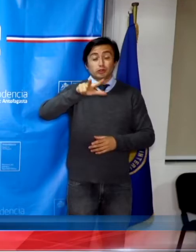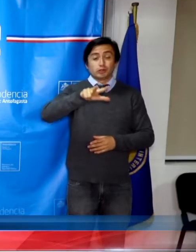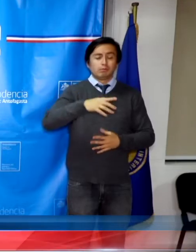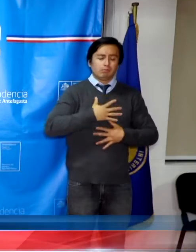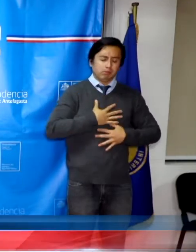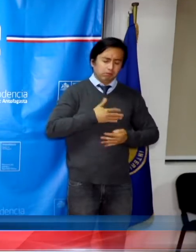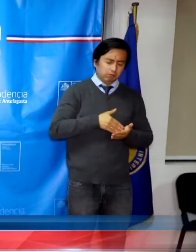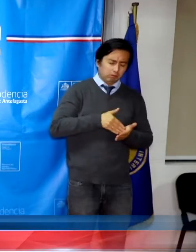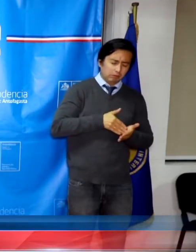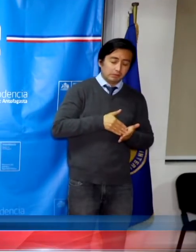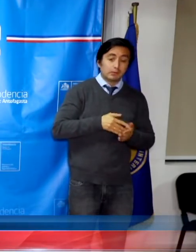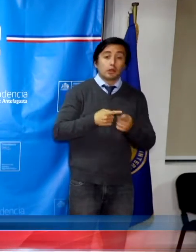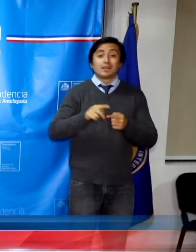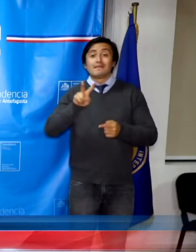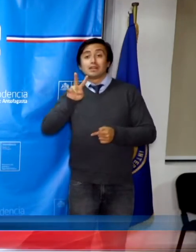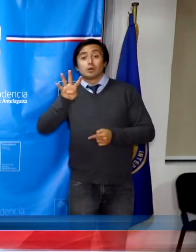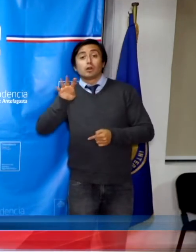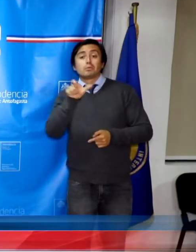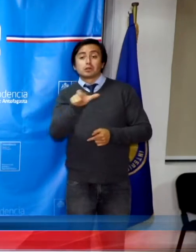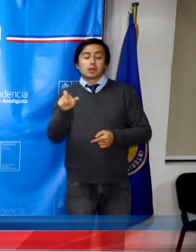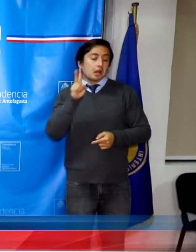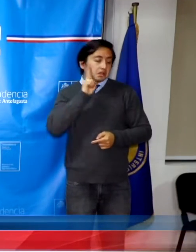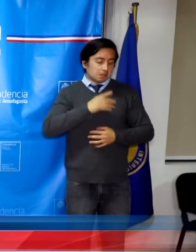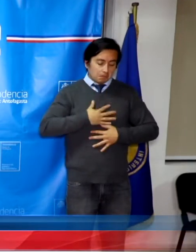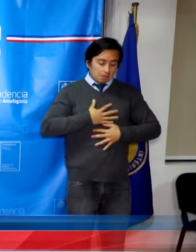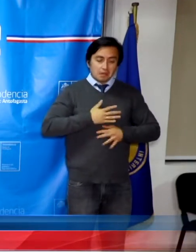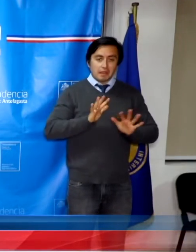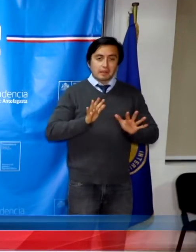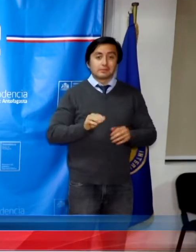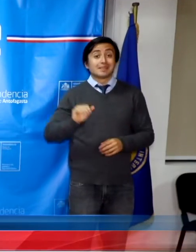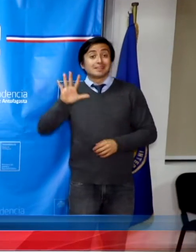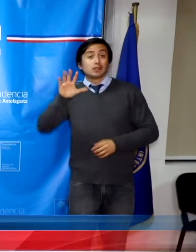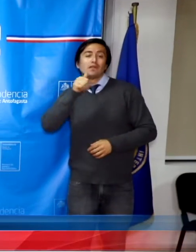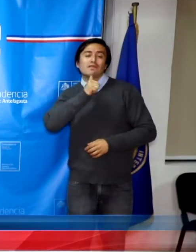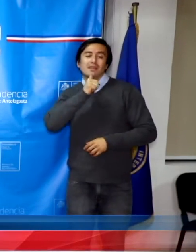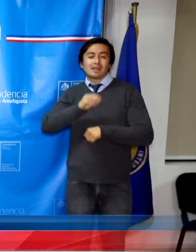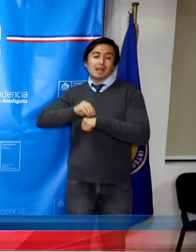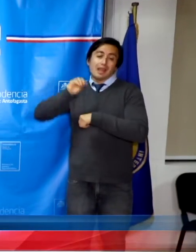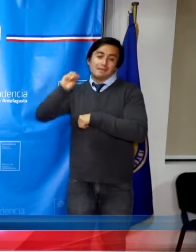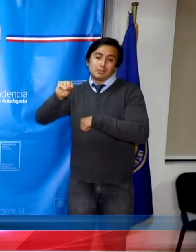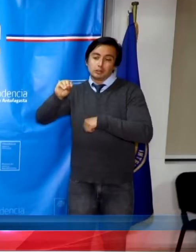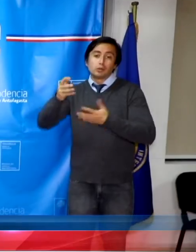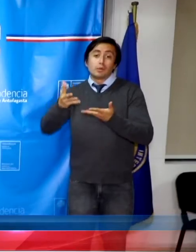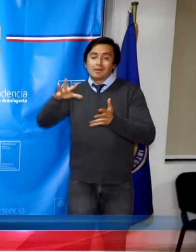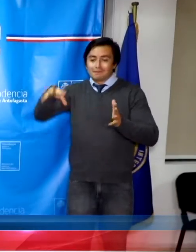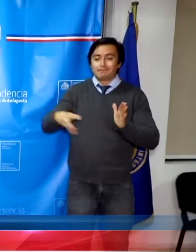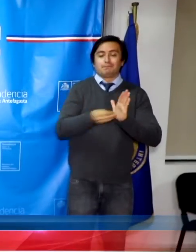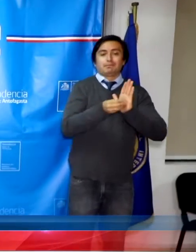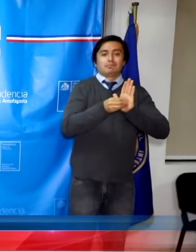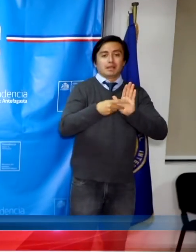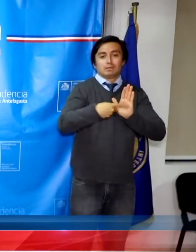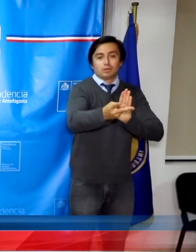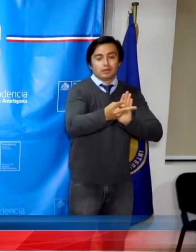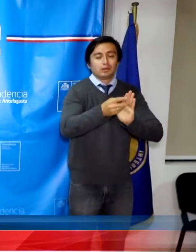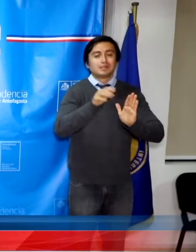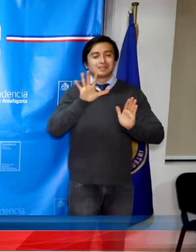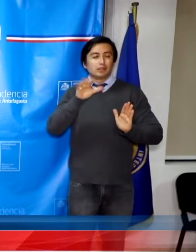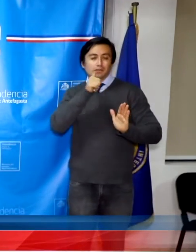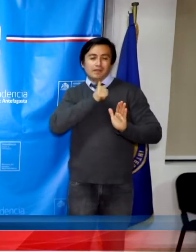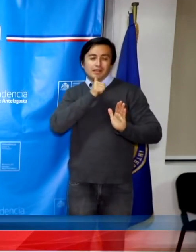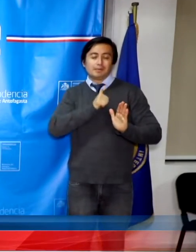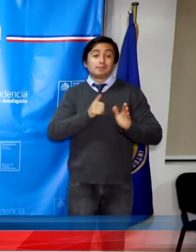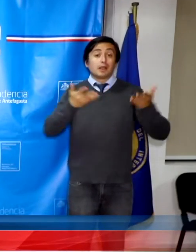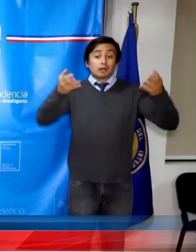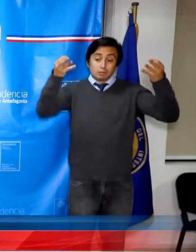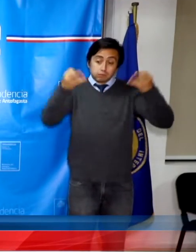síntomas, 24 son asintomáticos y 5 aún no han sido notificados en la plataforma de Epivigila.